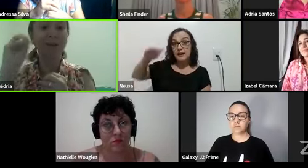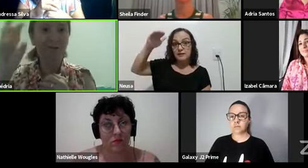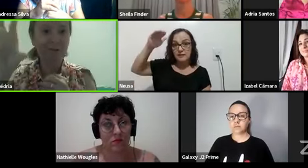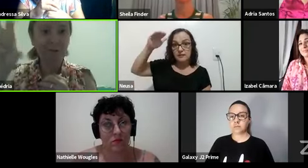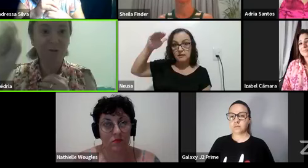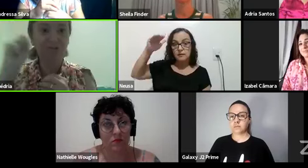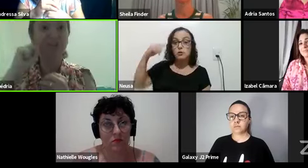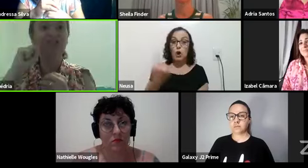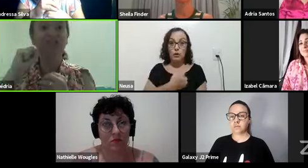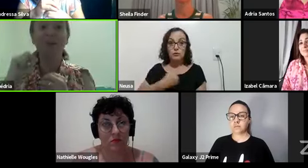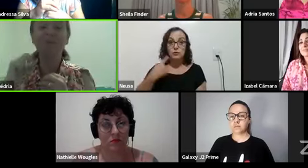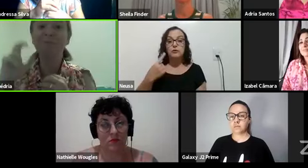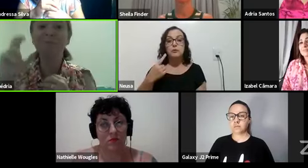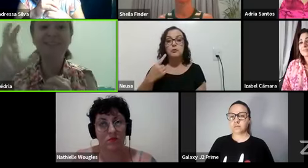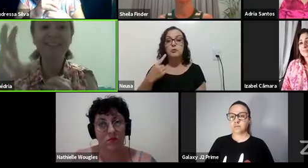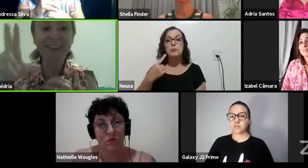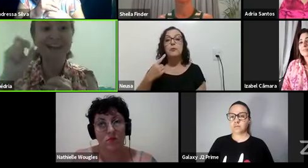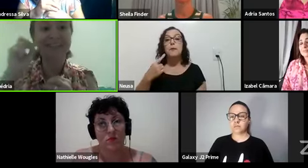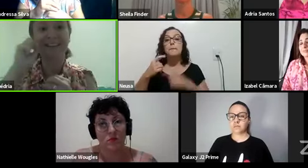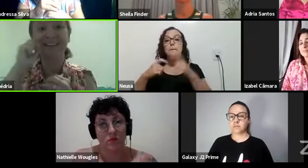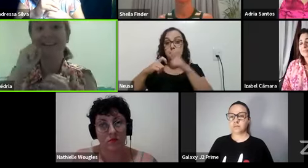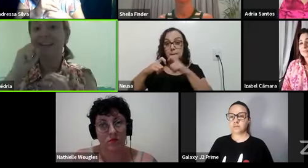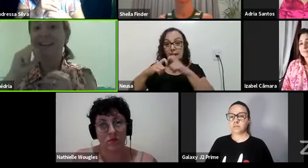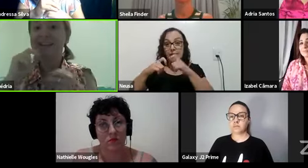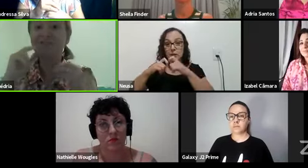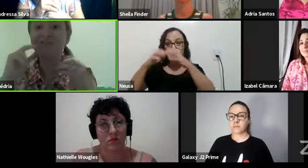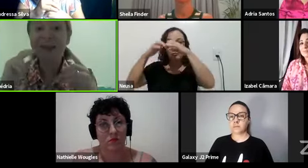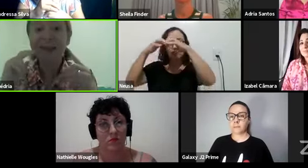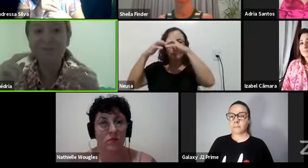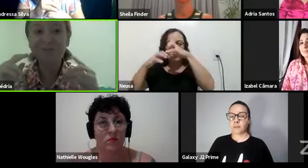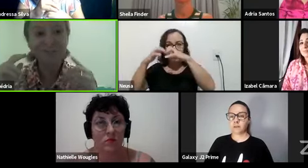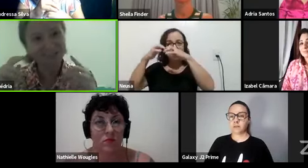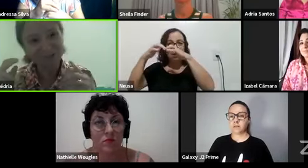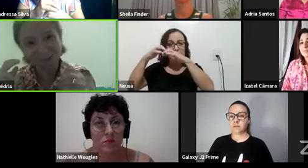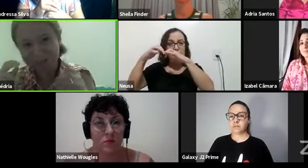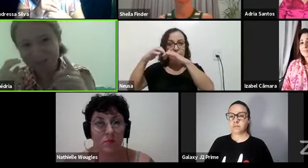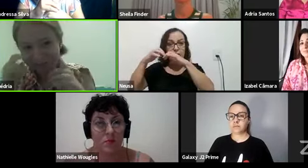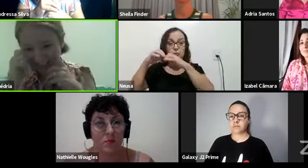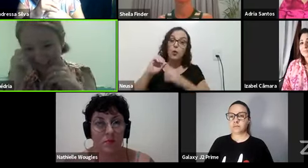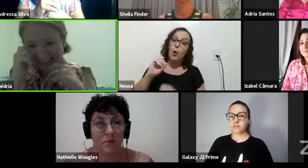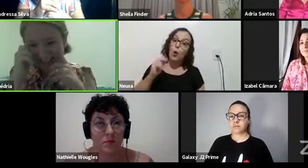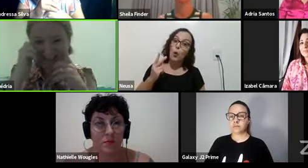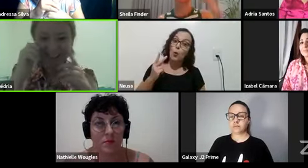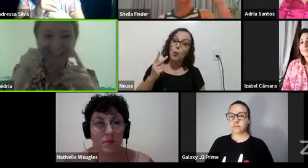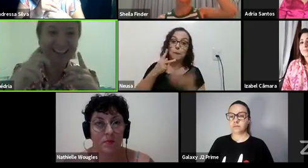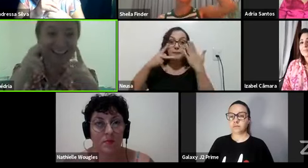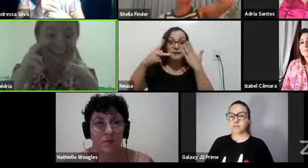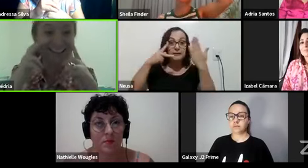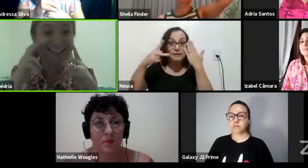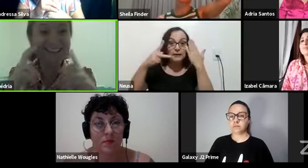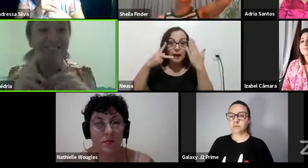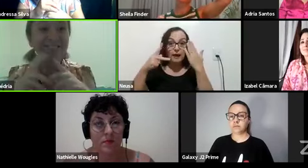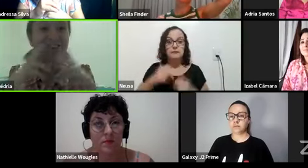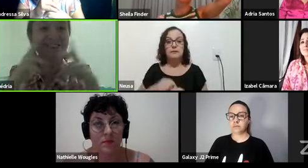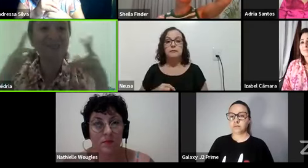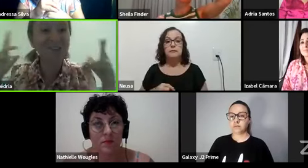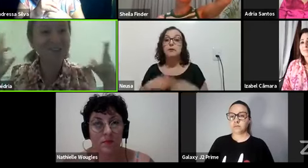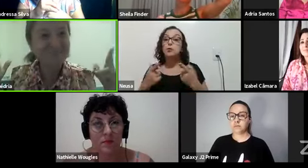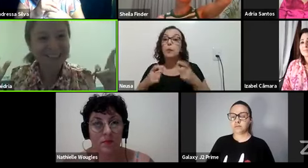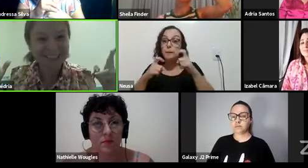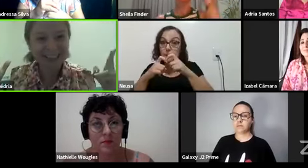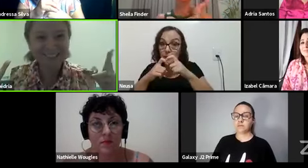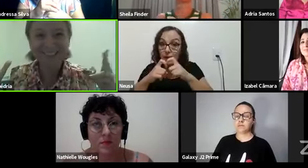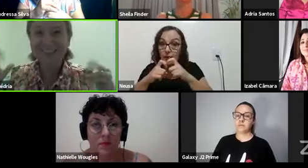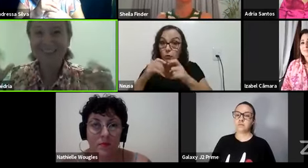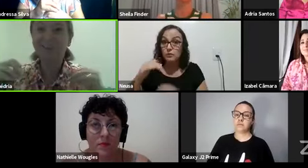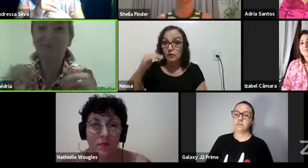neuropediatra, para um neurologista ou vai para um psiquiatra. E aí esses médicos de adulto, eles só entendem os